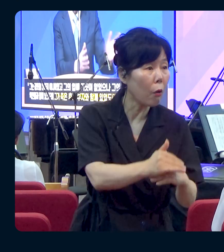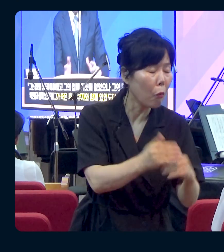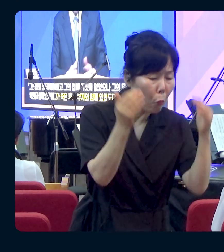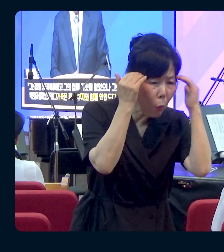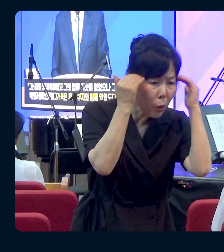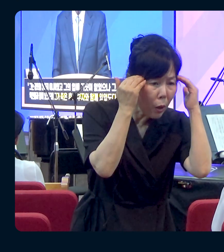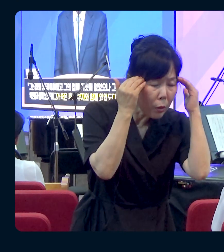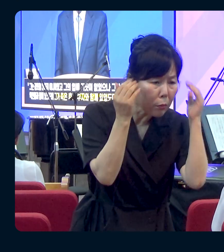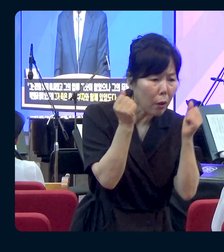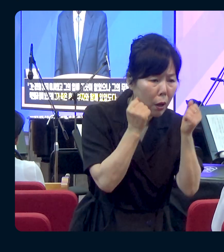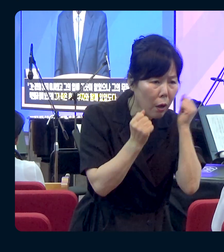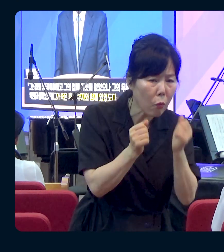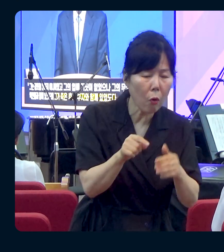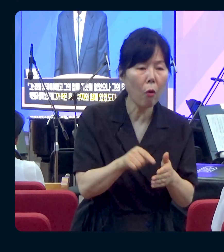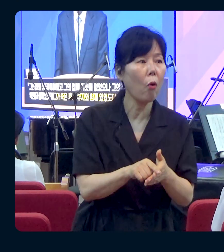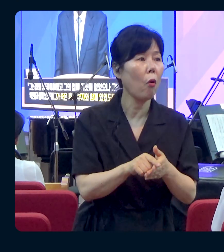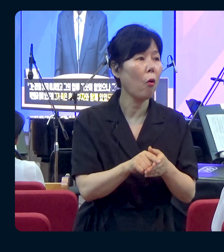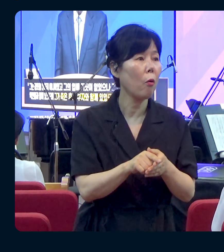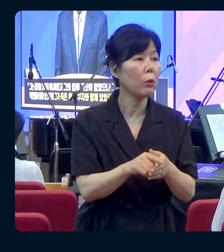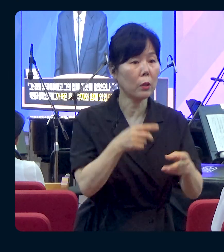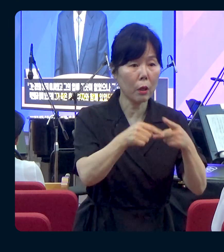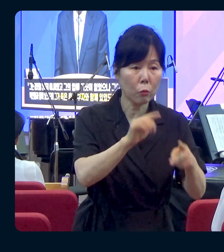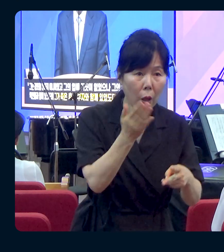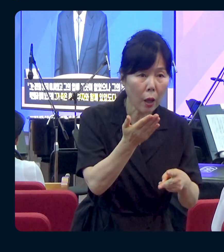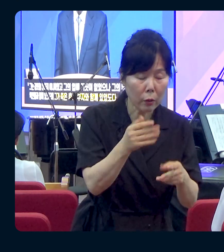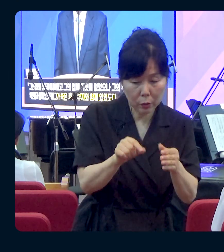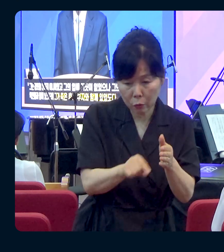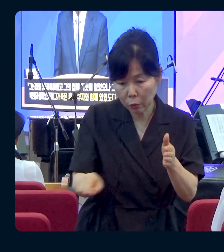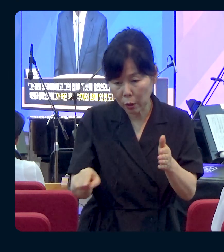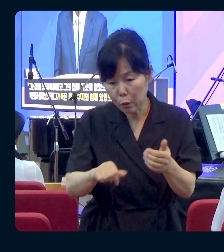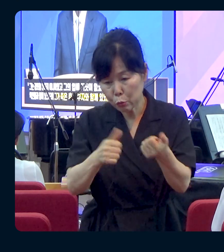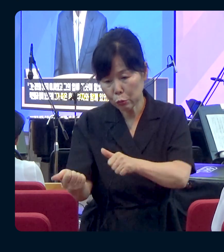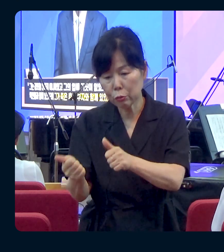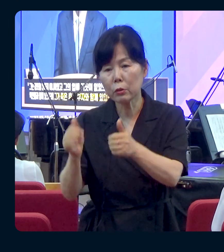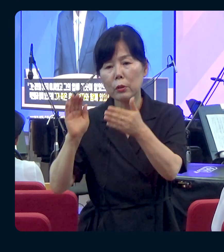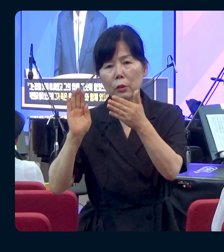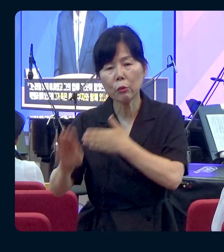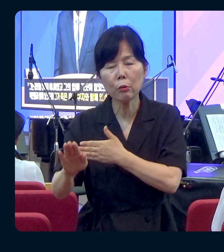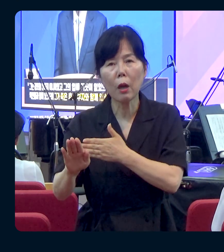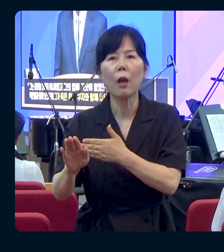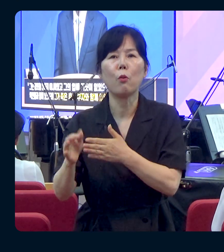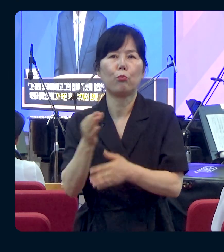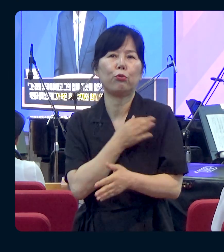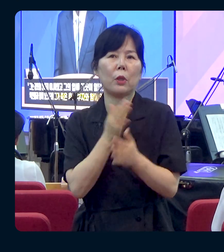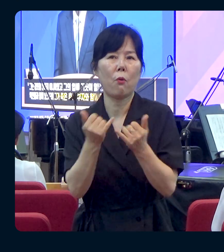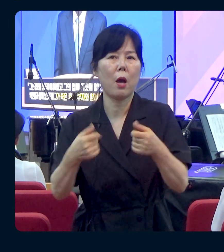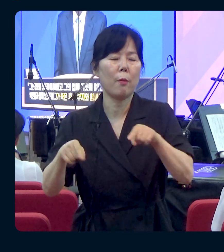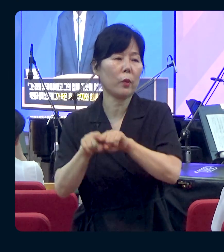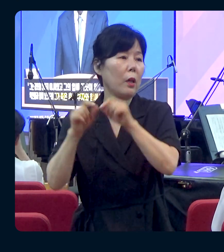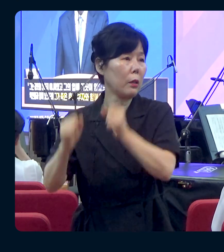이게 여기까지 이해가 되는데 갑자기 뭐예요? 그가 죽은 후에 부자와 함께 있었도다, 이게 무슨 뜻일까?